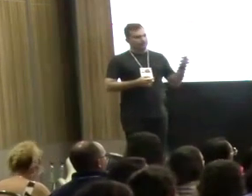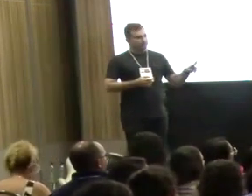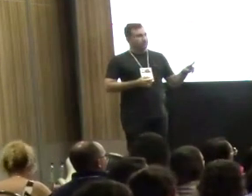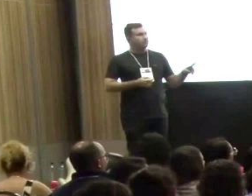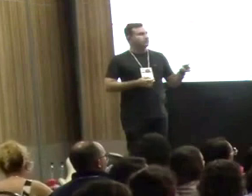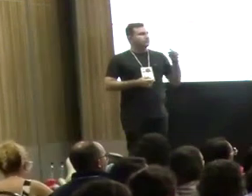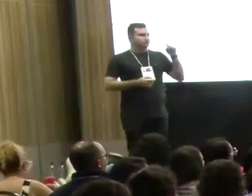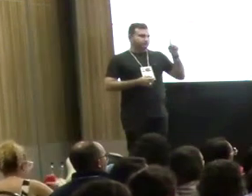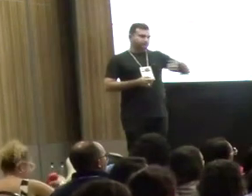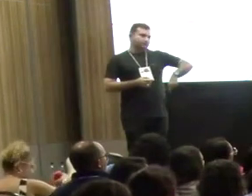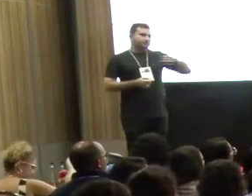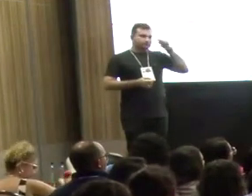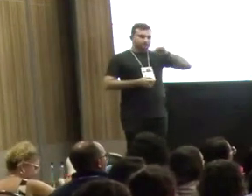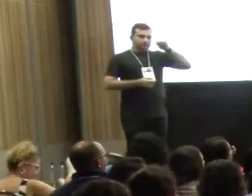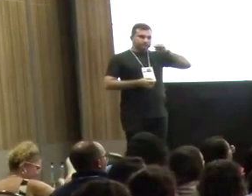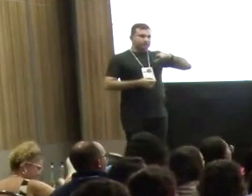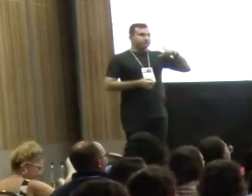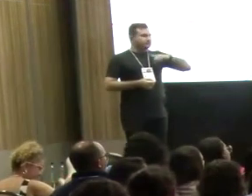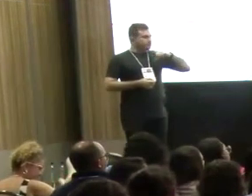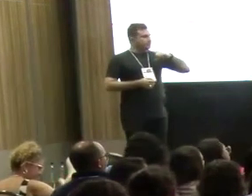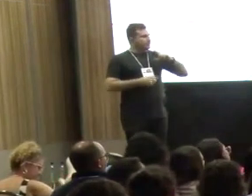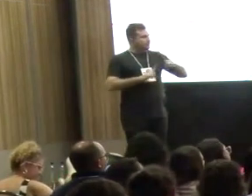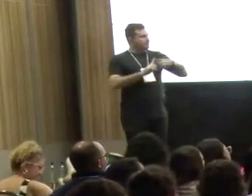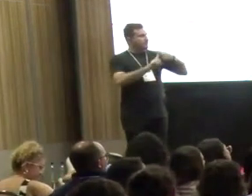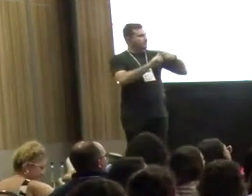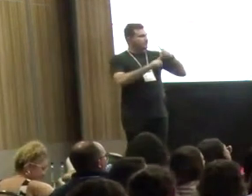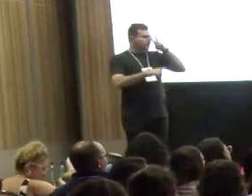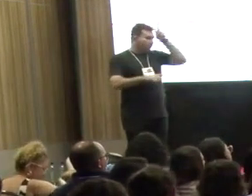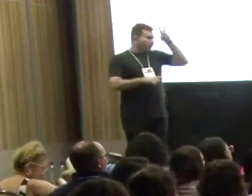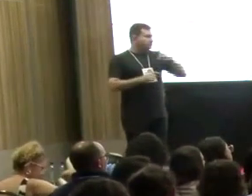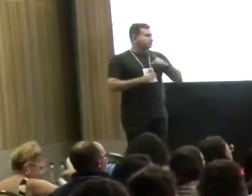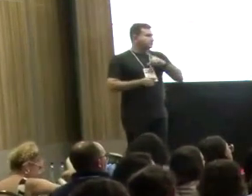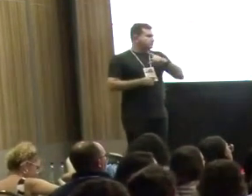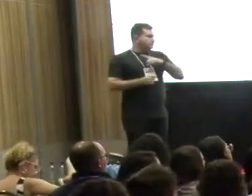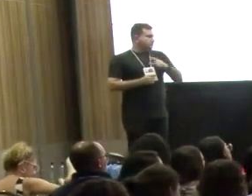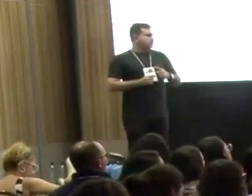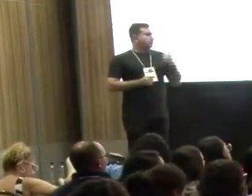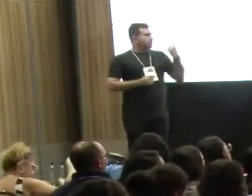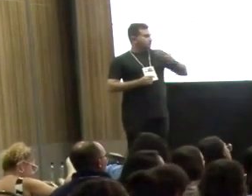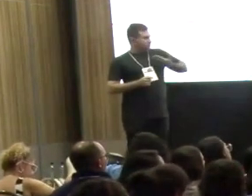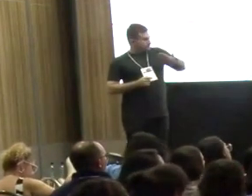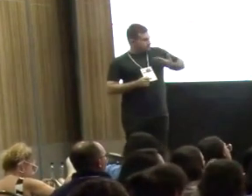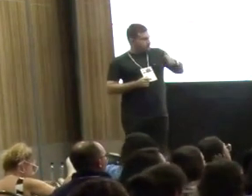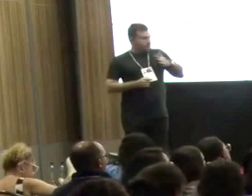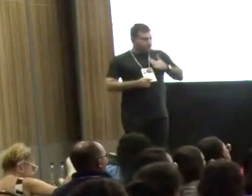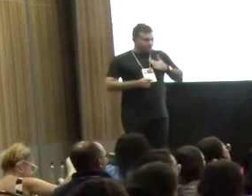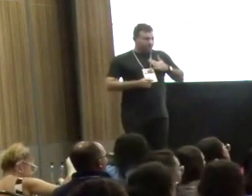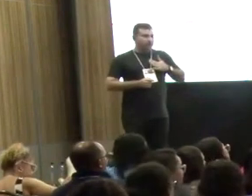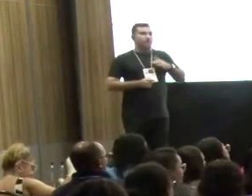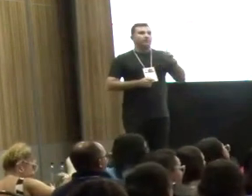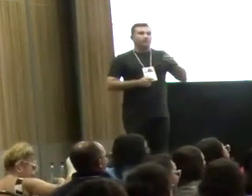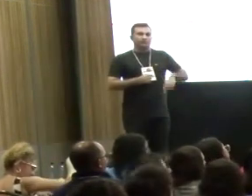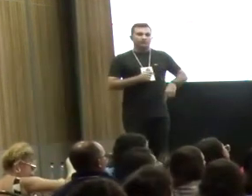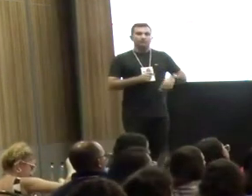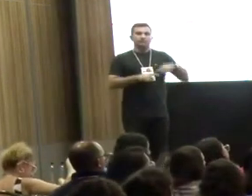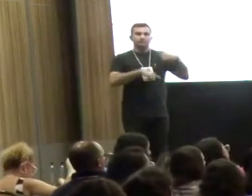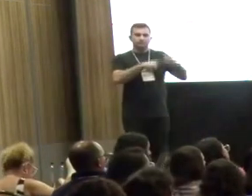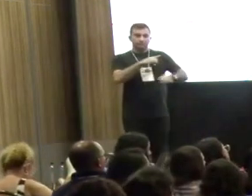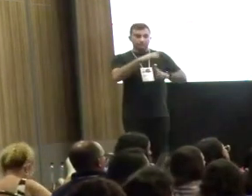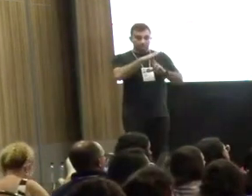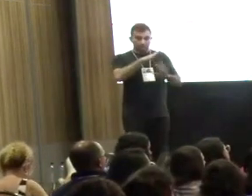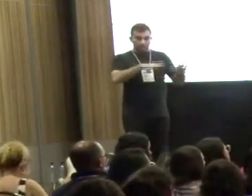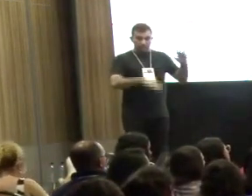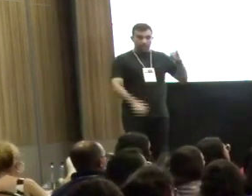você é mulher, isso vem de maneira muito mais forte. E aí um amigo, que foi pró-reitor do IFB,